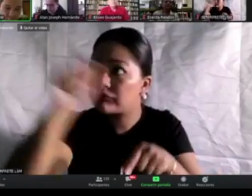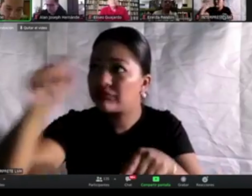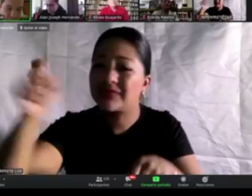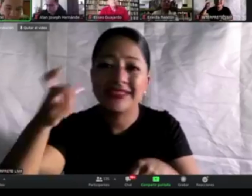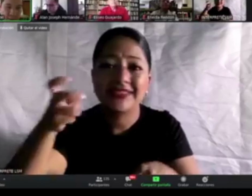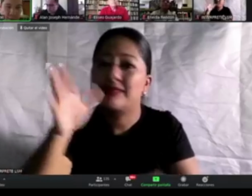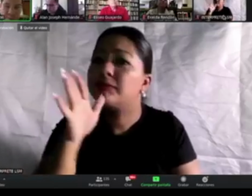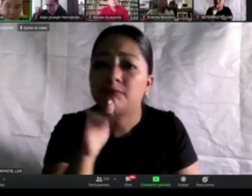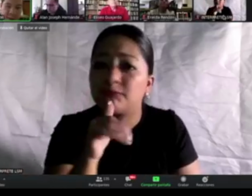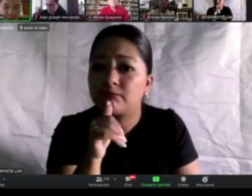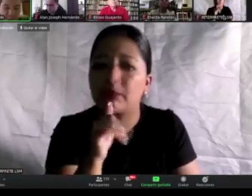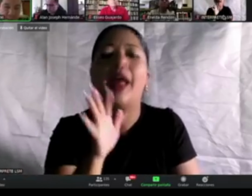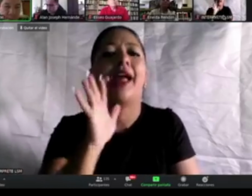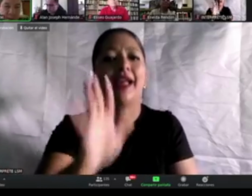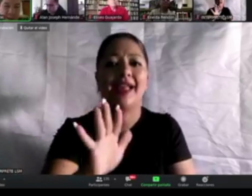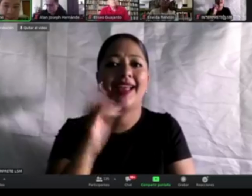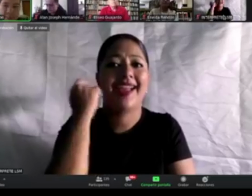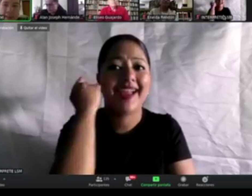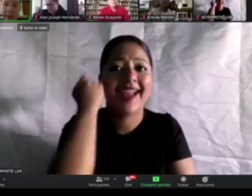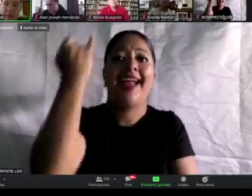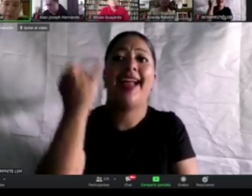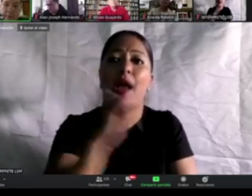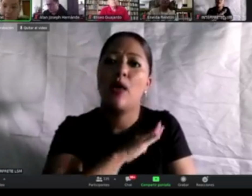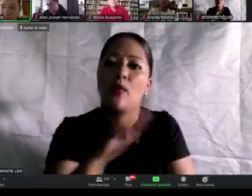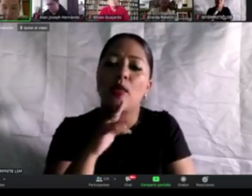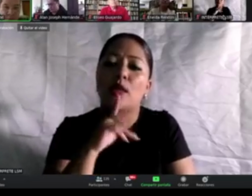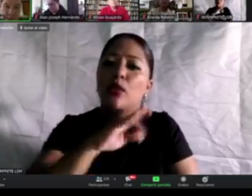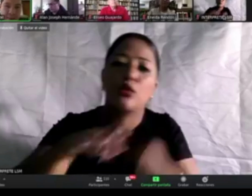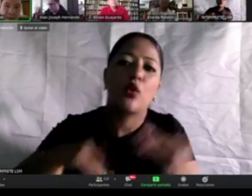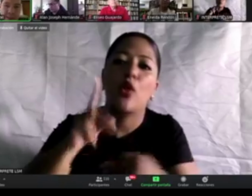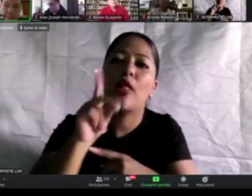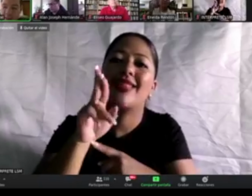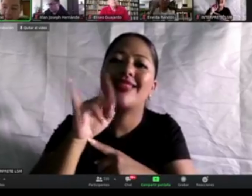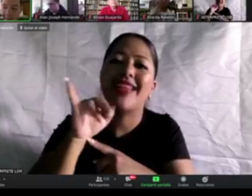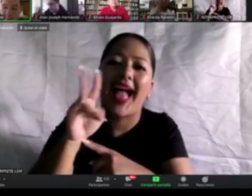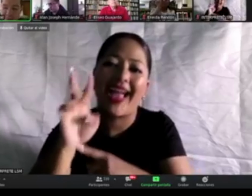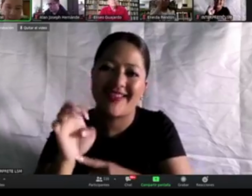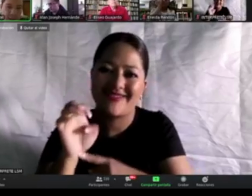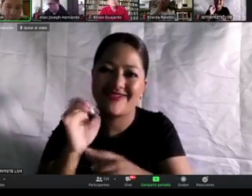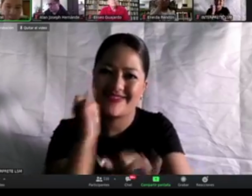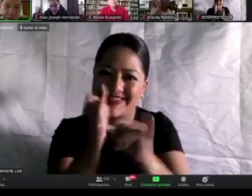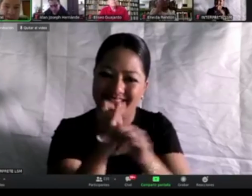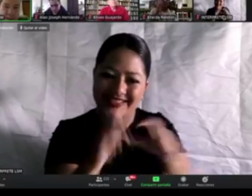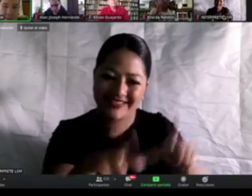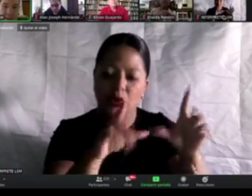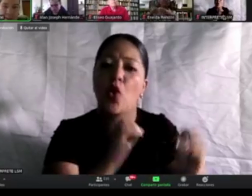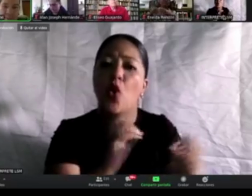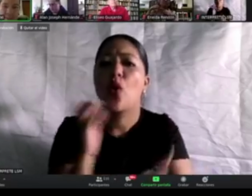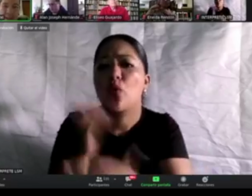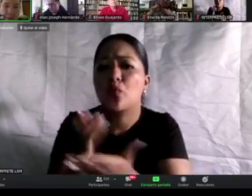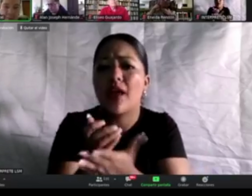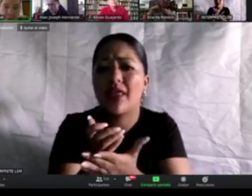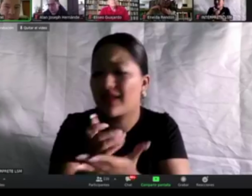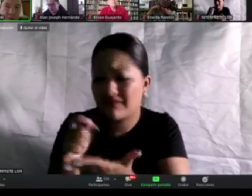todos vamos a tomar vamos a crear una carpeta en drive o vamos a tomar una libreta vamos a hacer los apuntes de esta manera